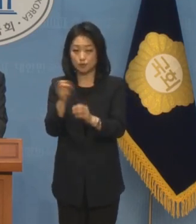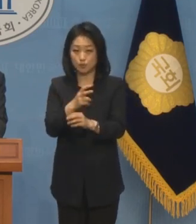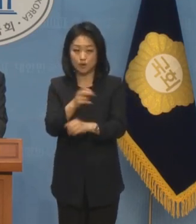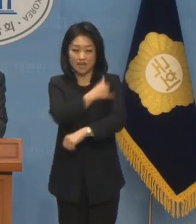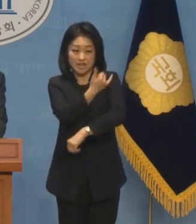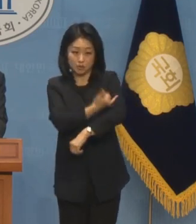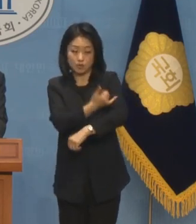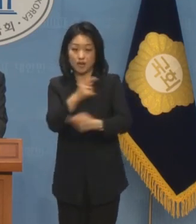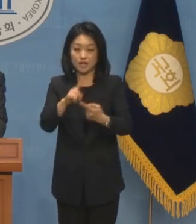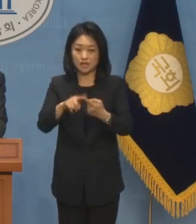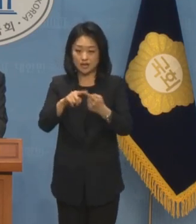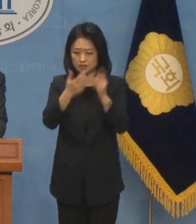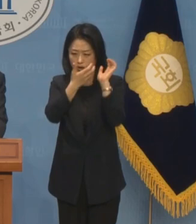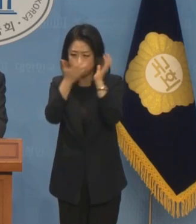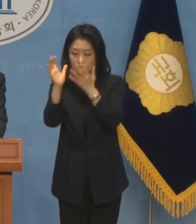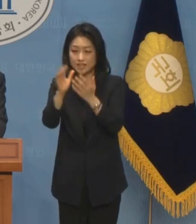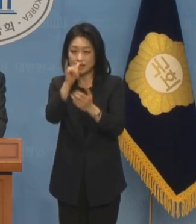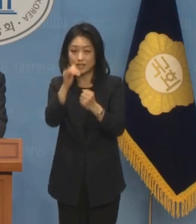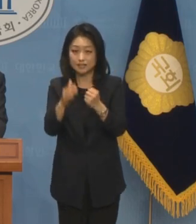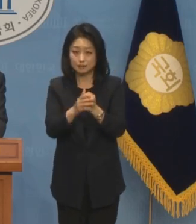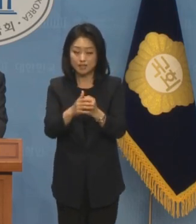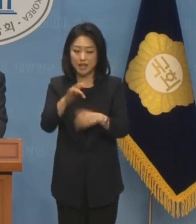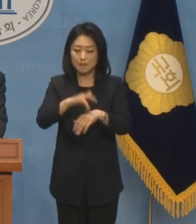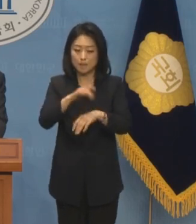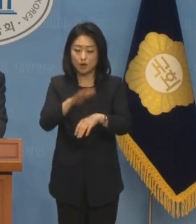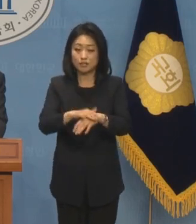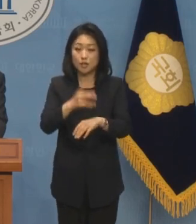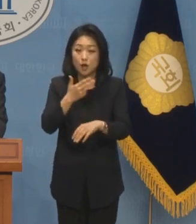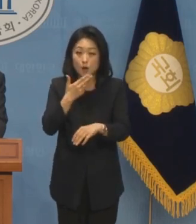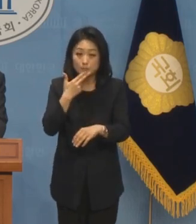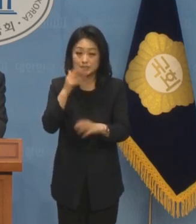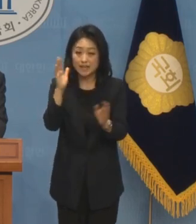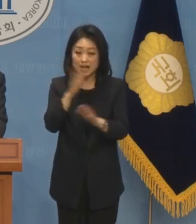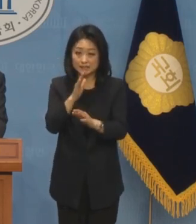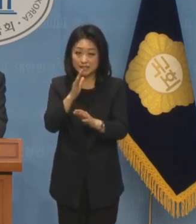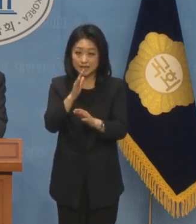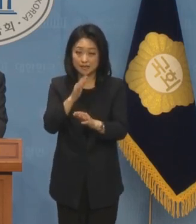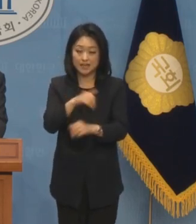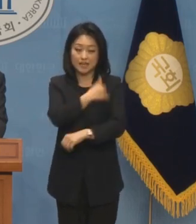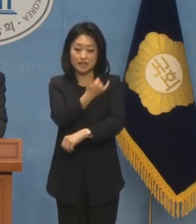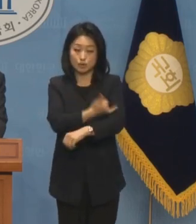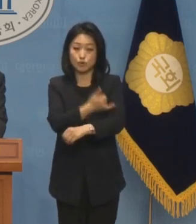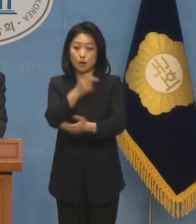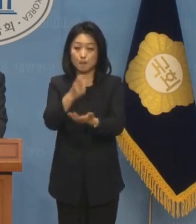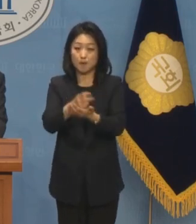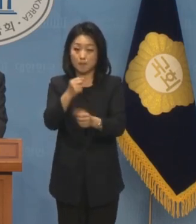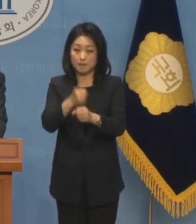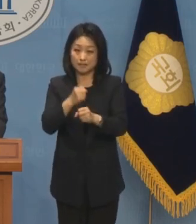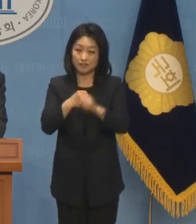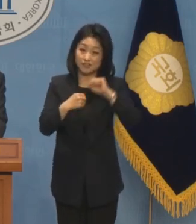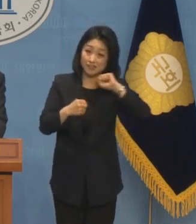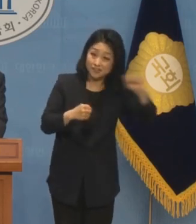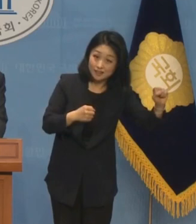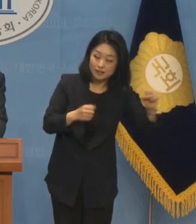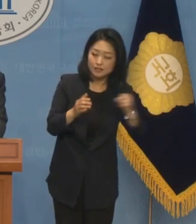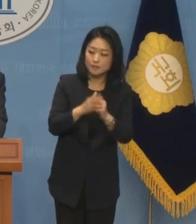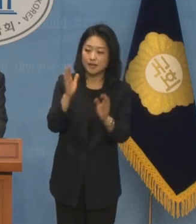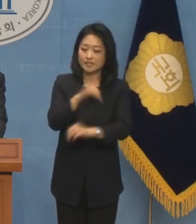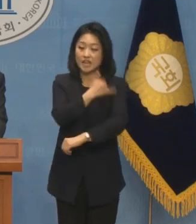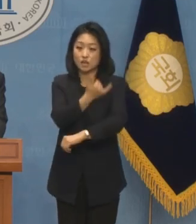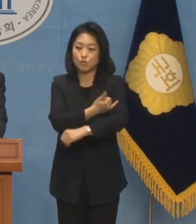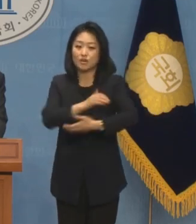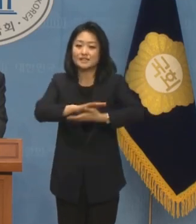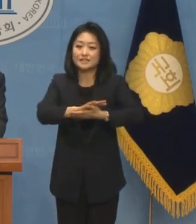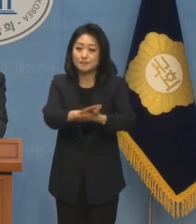혼동해 학생인권 조례가 버릇없는 학생을 만들었다라는 궤변에 넘어가 학생의 인권을